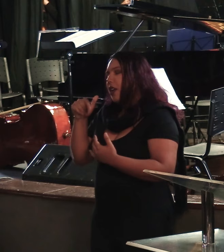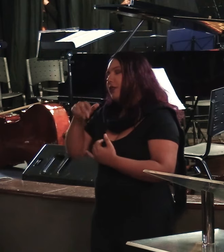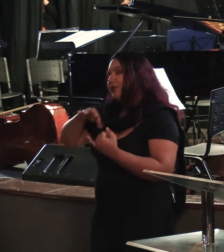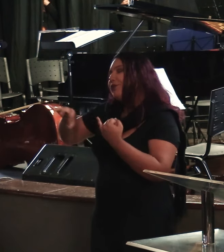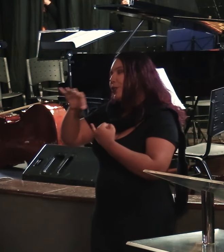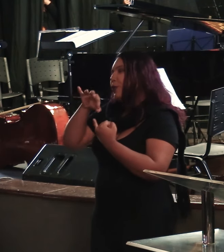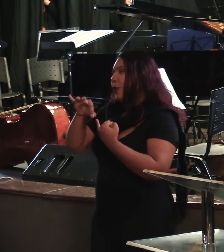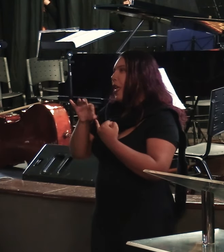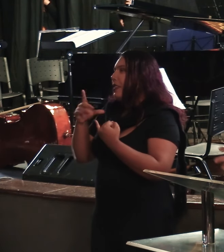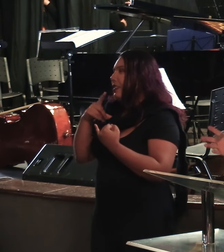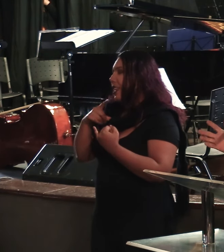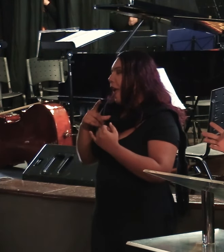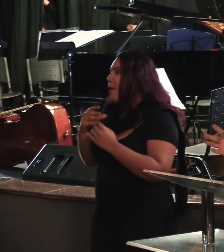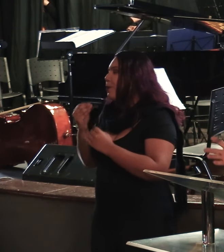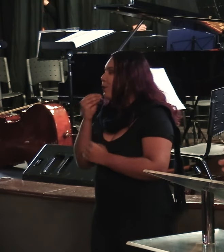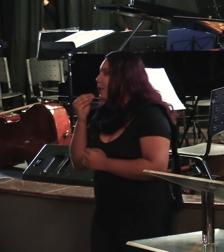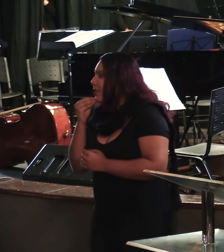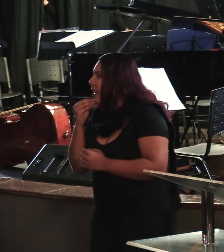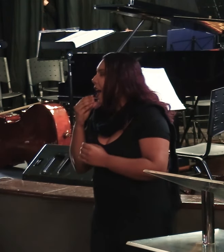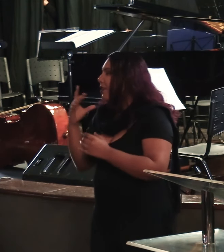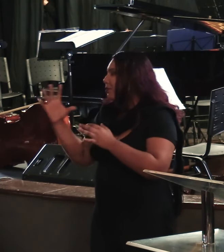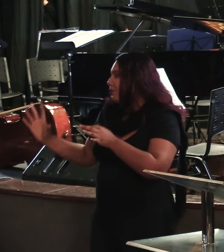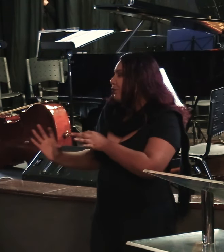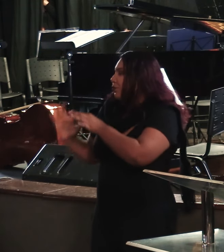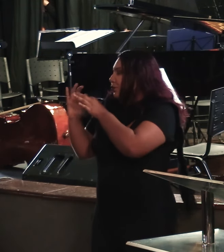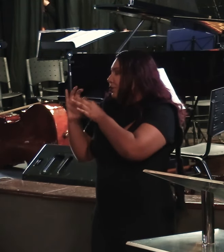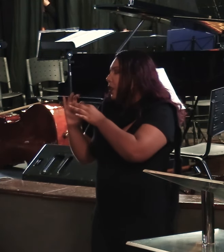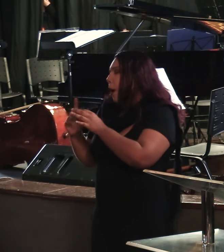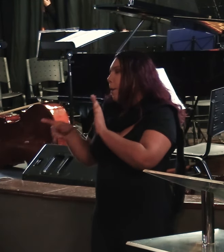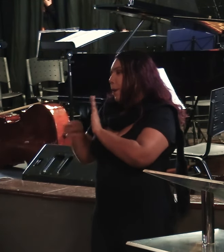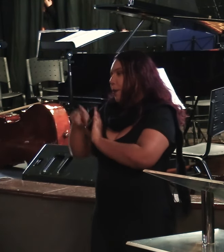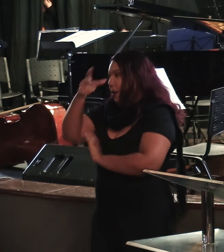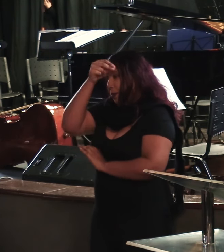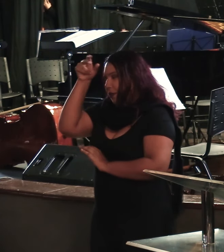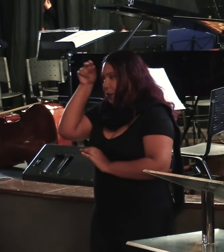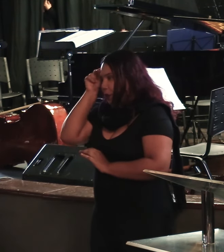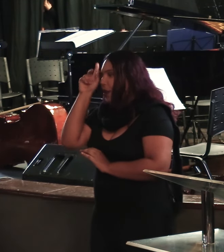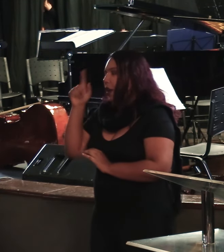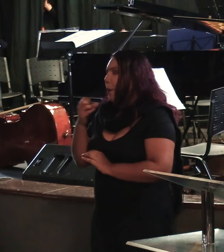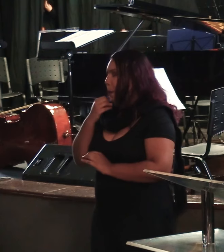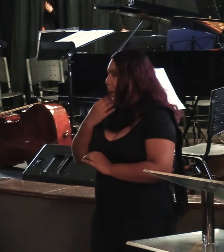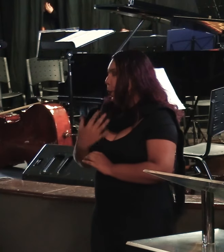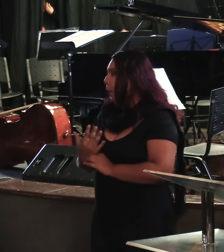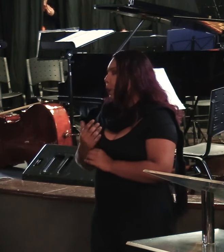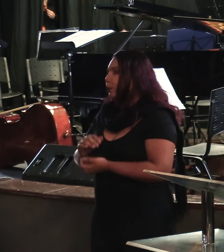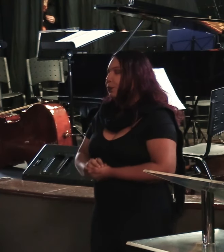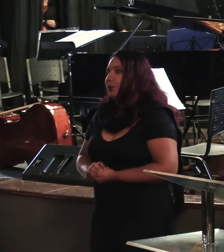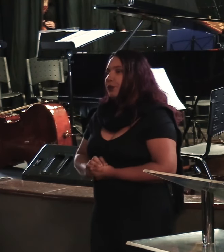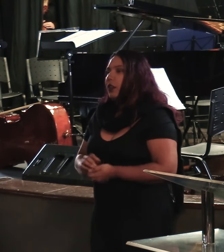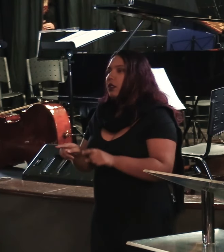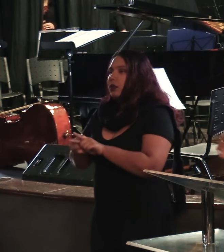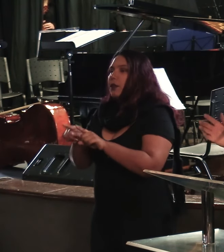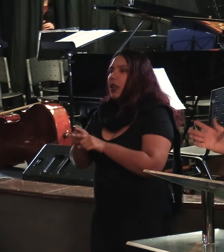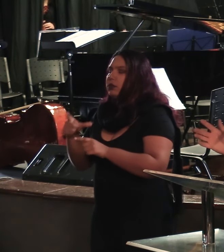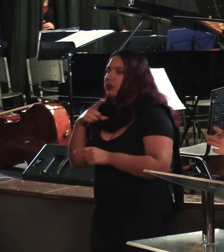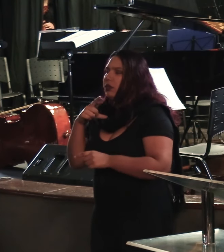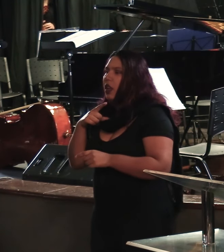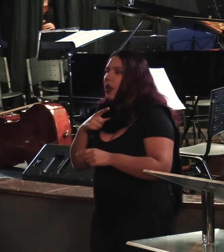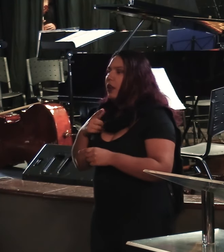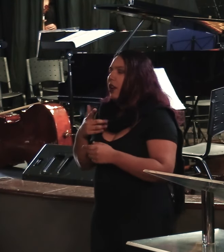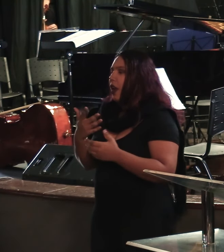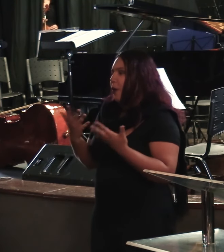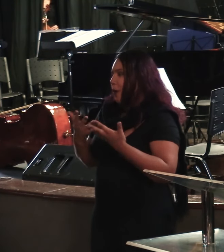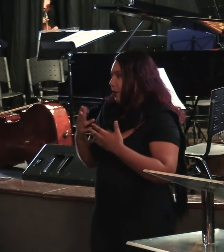Espírito Santo, temos aí muitas oportunidades, parcerias com a prefeitura, né? Nós também temos que, nesse momento, né,